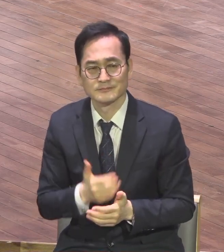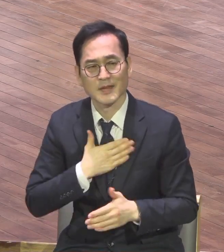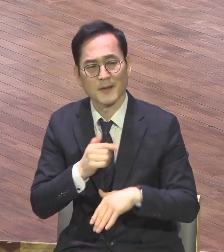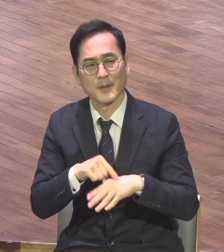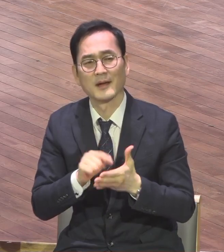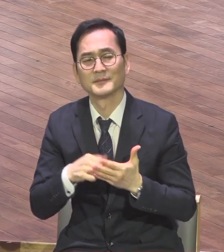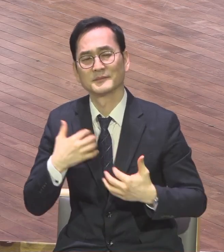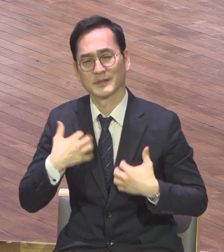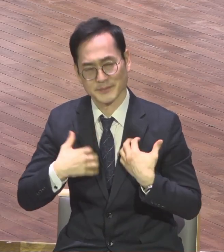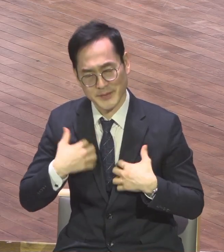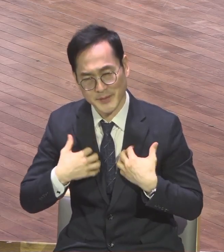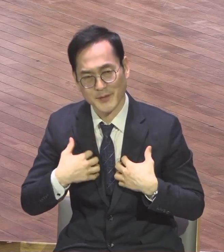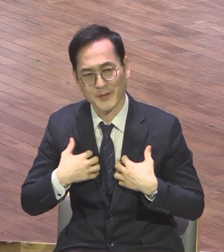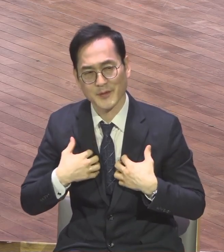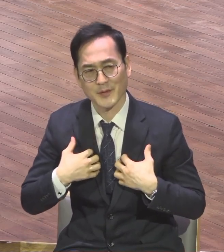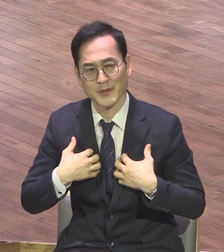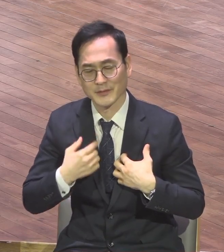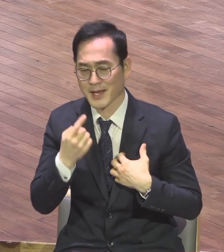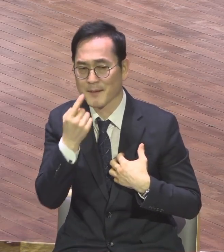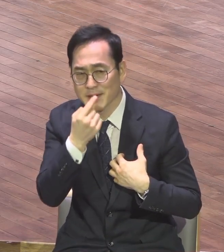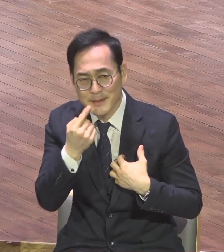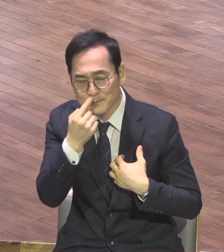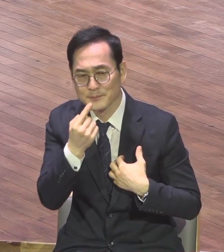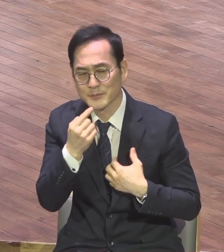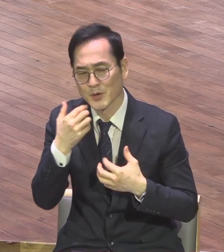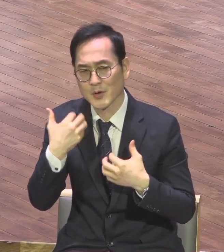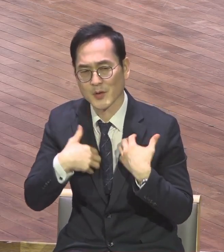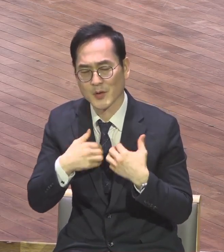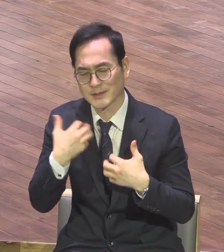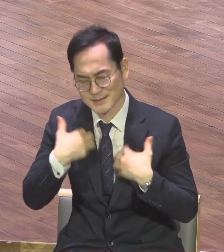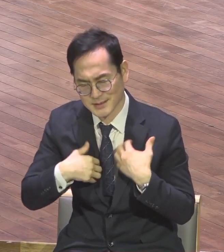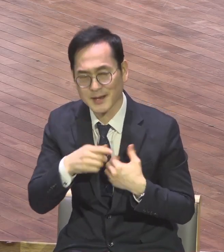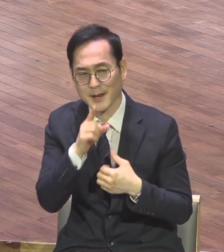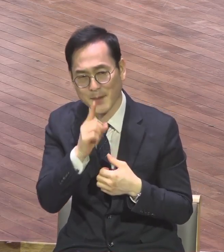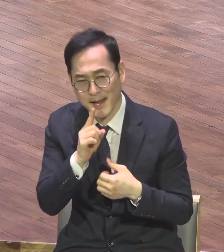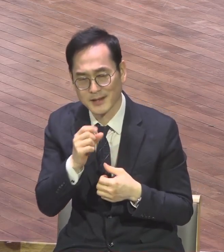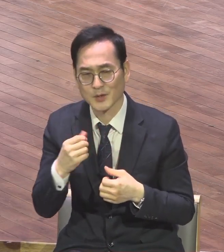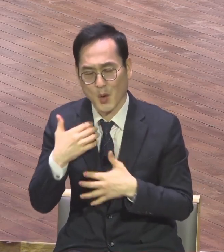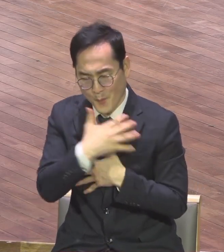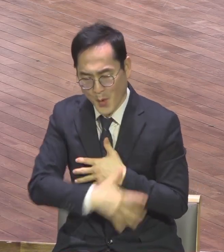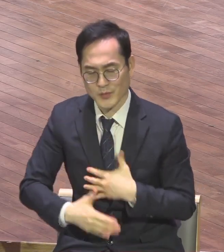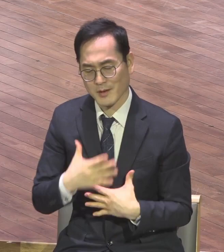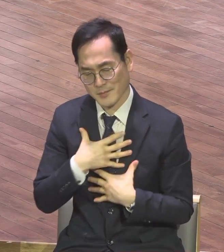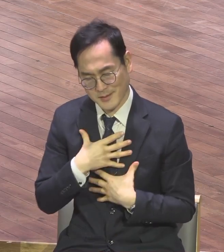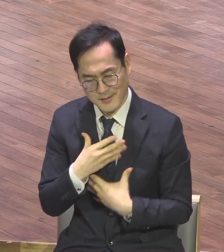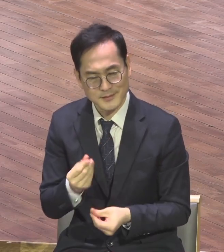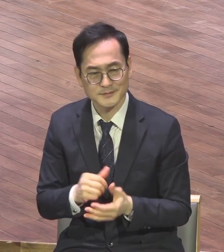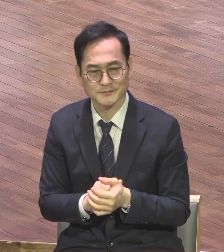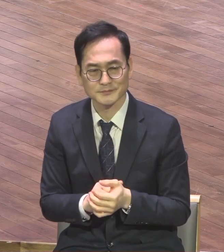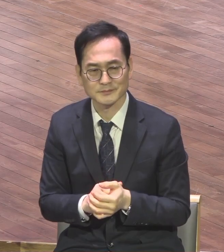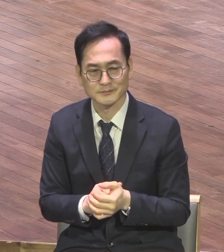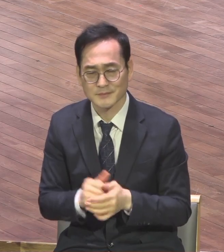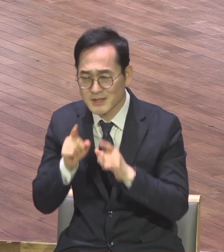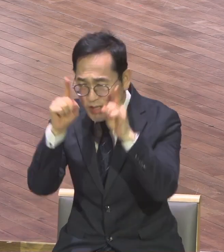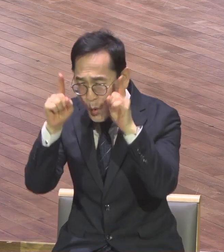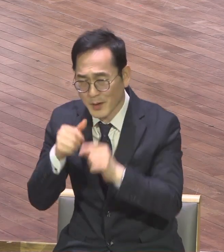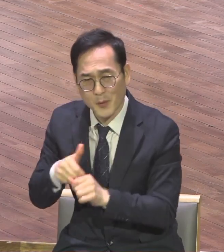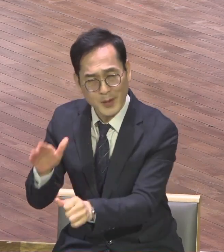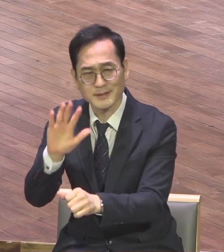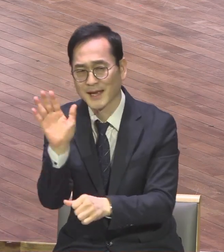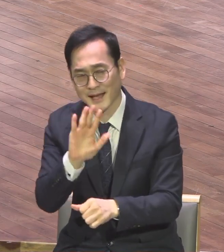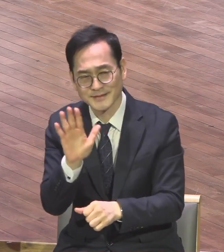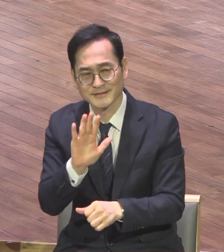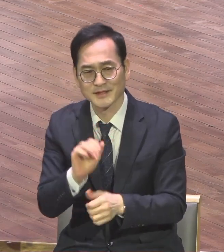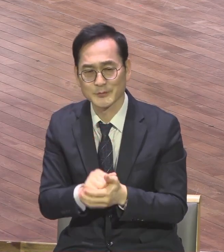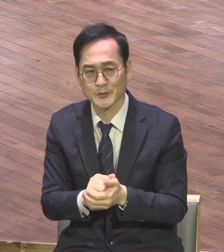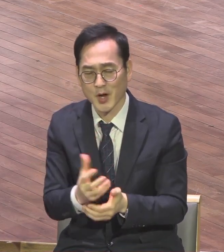마음이 기뻐하였고 내 혀도 즐거워하였으며 내 육체도 희망에 거하리니 이는 내 영혼을 음부에 버리지 아니하시며